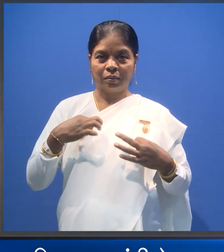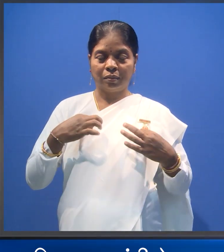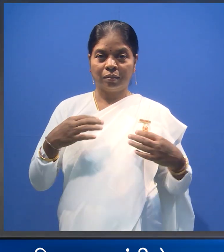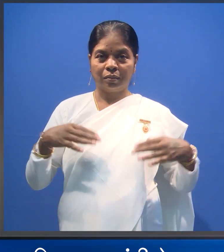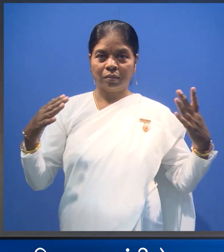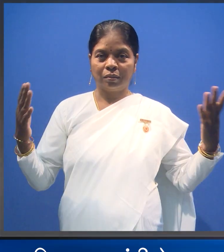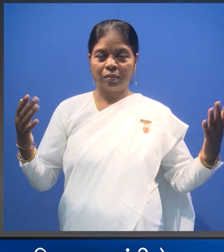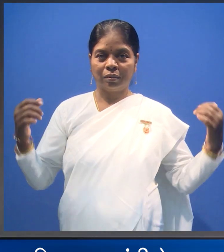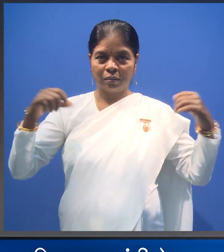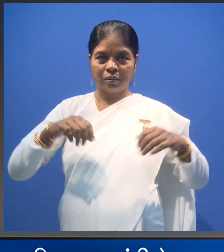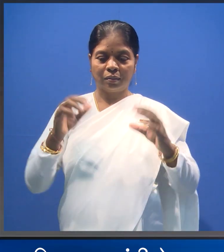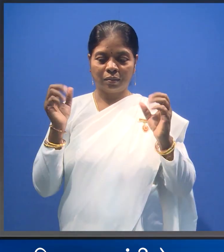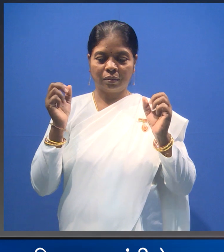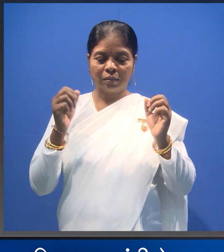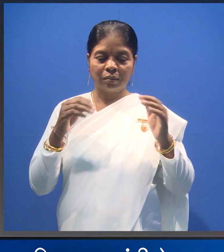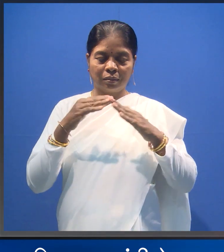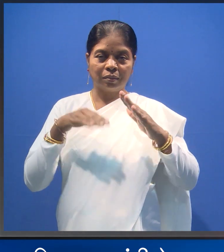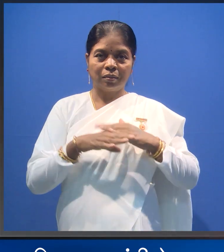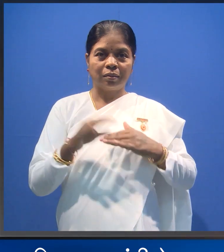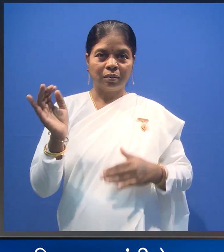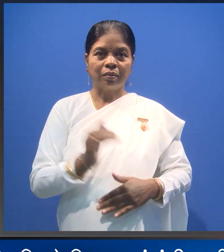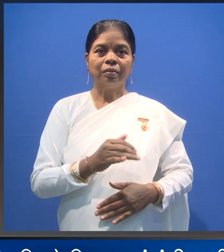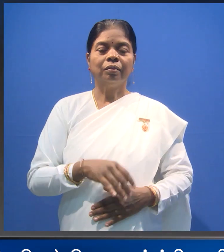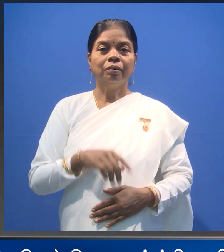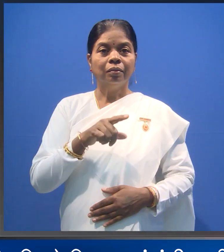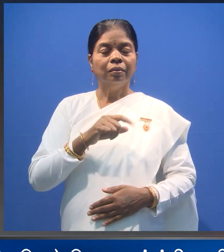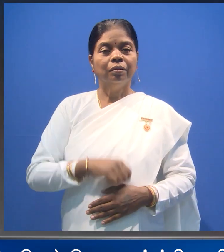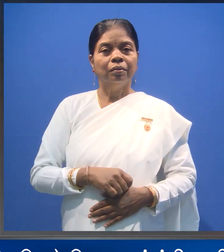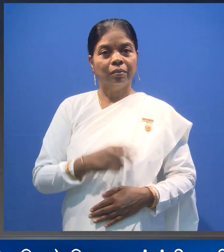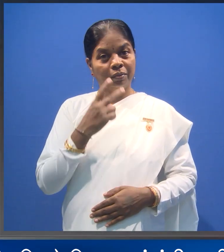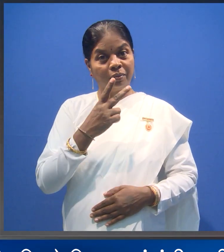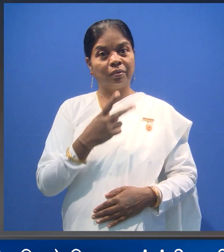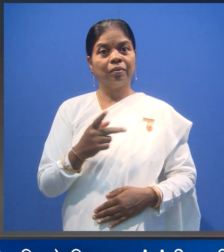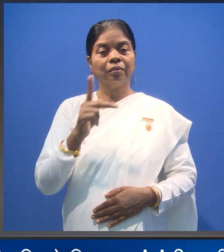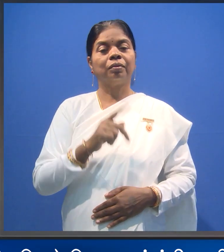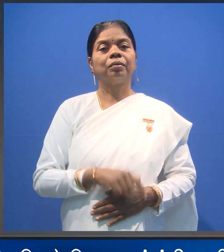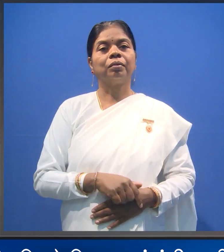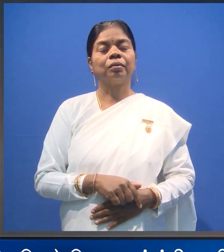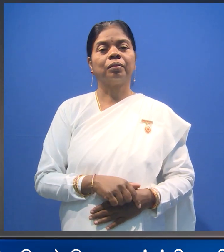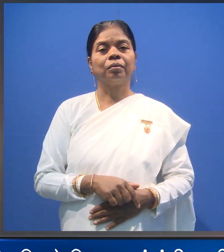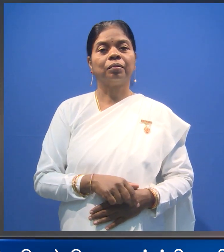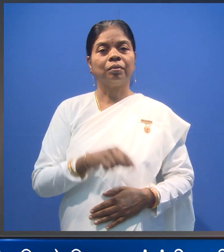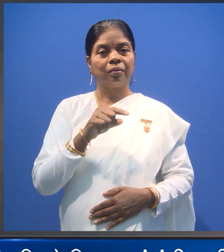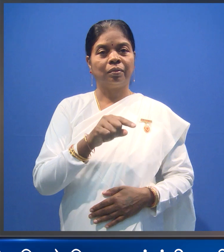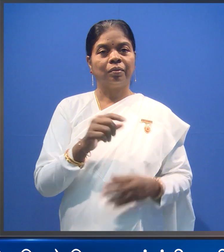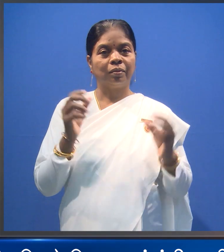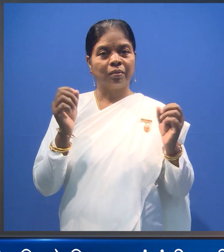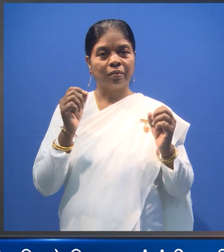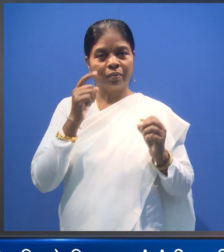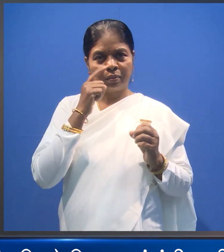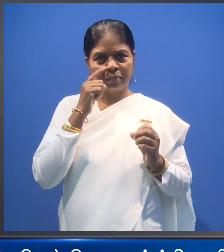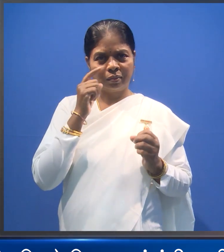बदलून संतांच्या झोपडीत आले. त्याने बघितले की त्या संतांची